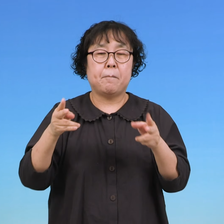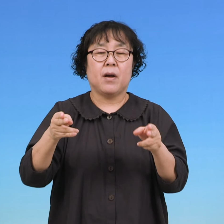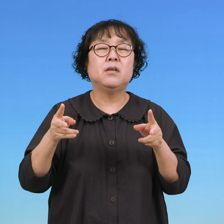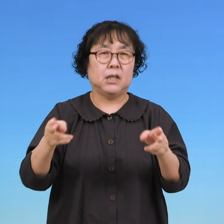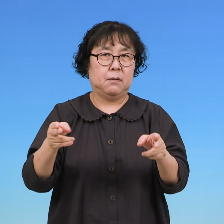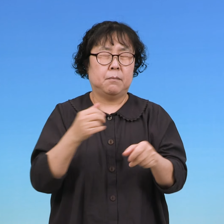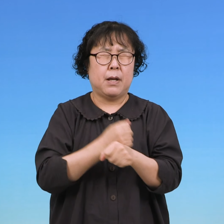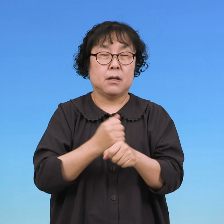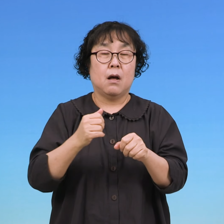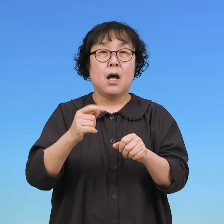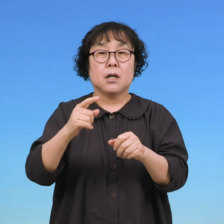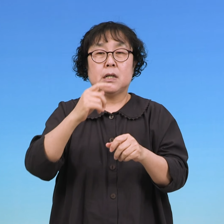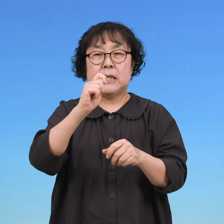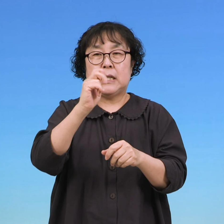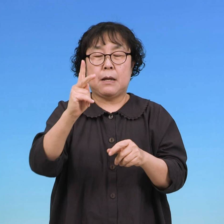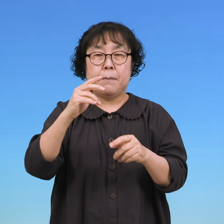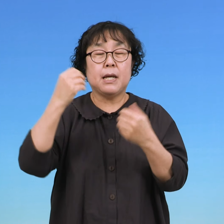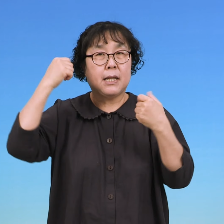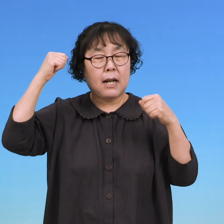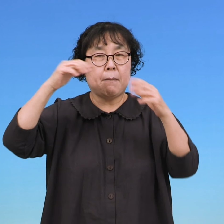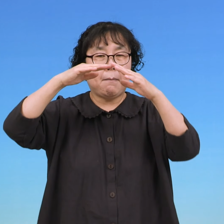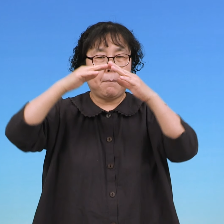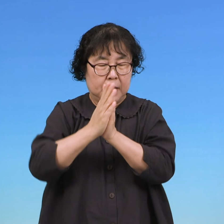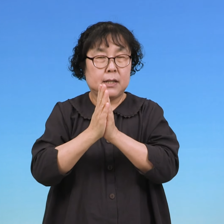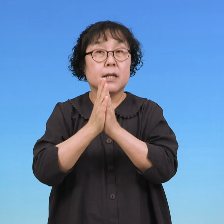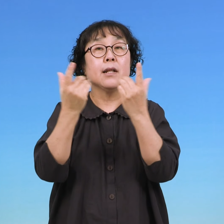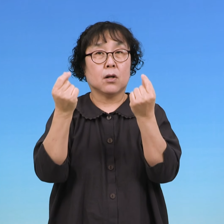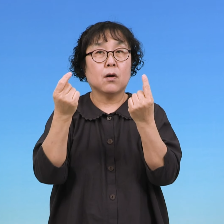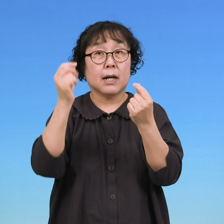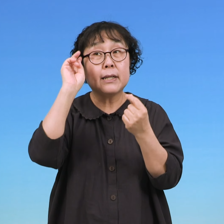청소년들에게 도대체 이게 그 아이들 보는 시간에 이게 뭐냐고